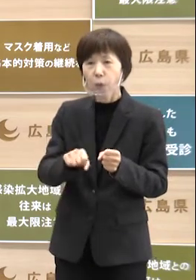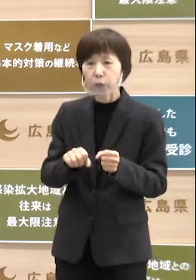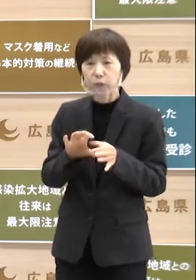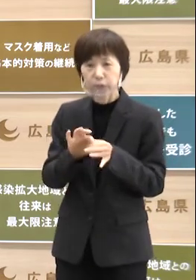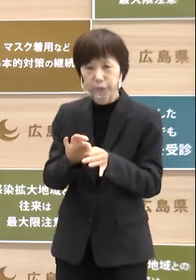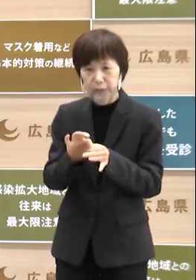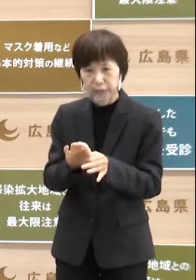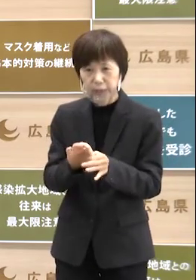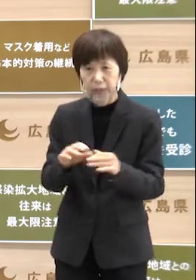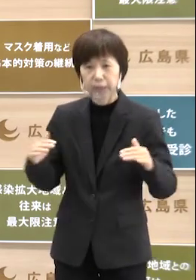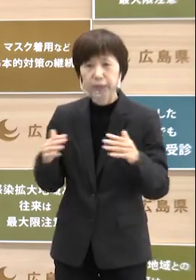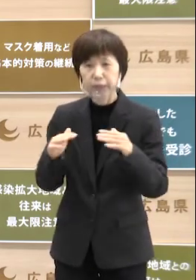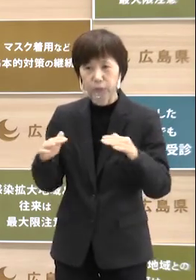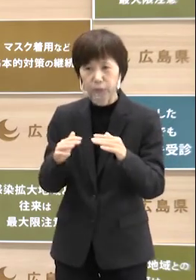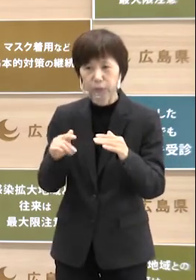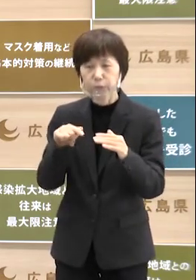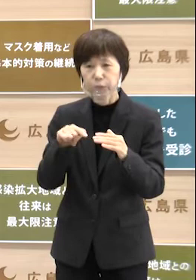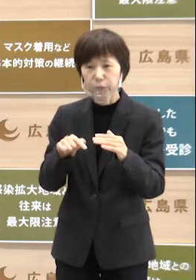なんですね。これを機に